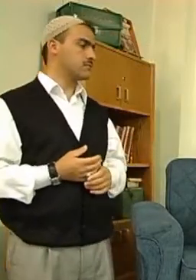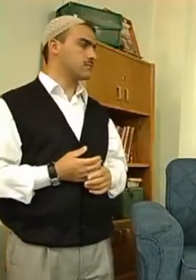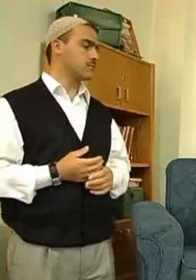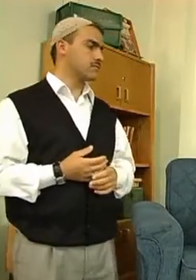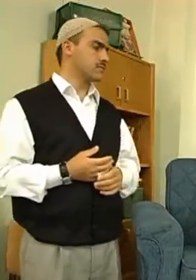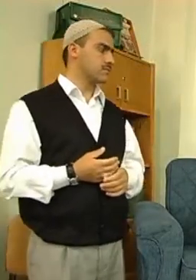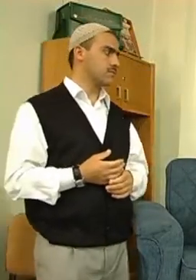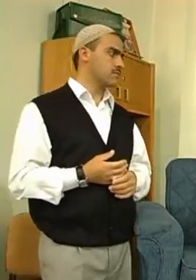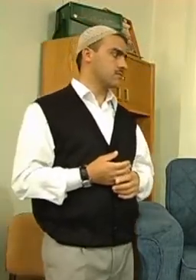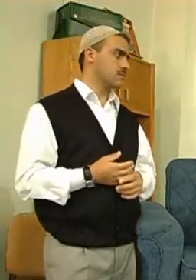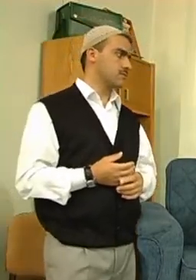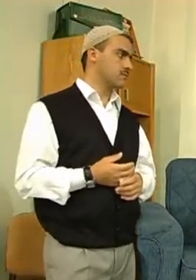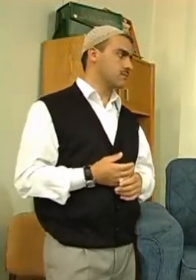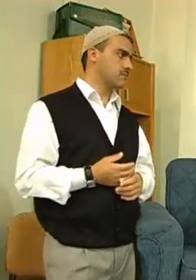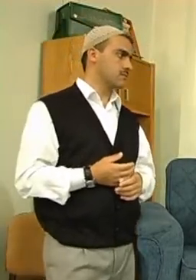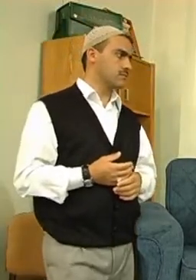gibi yani.